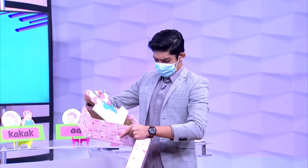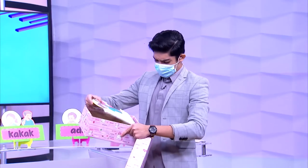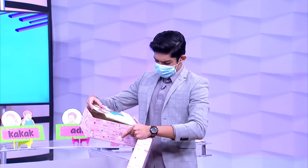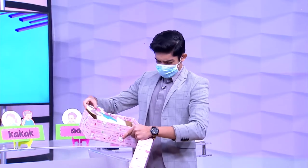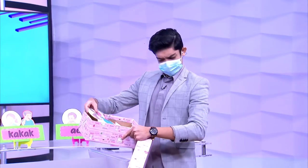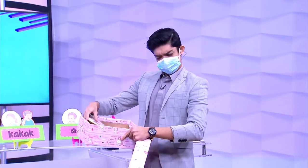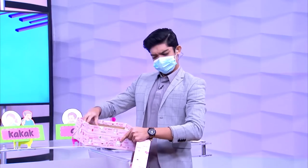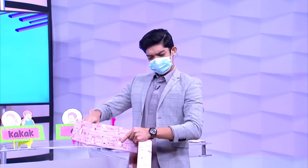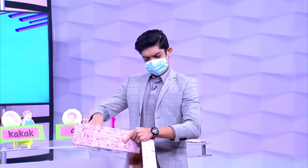Hai membeli